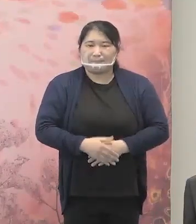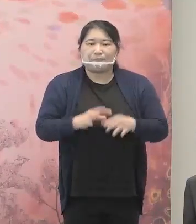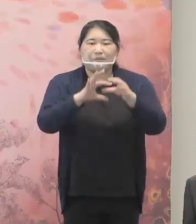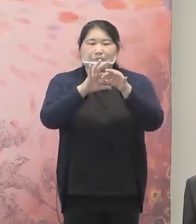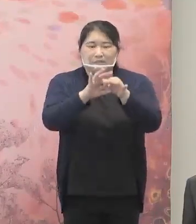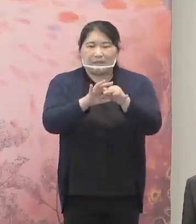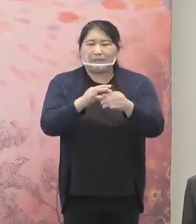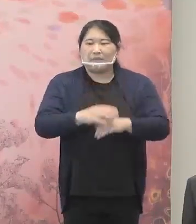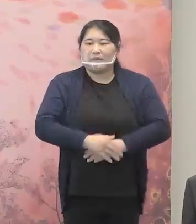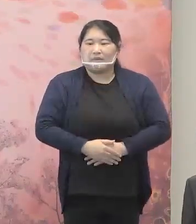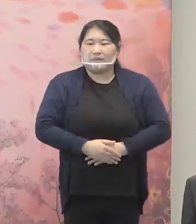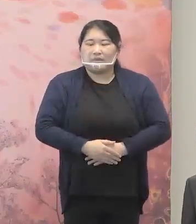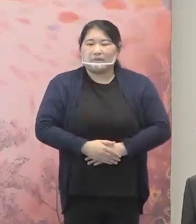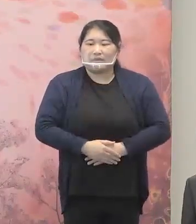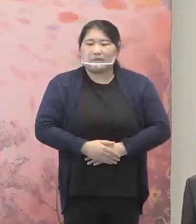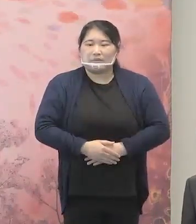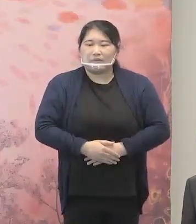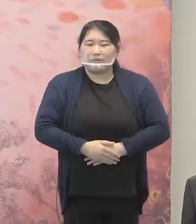形になります。